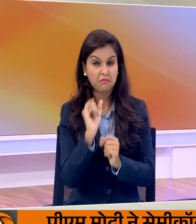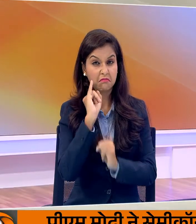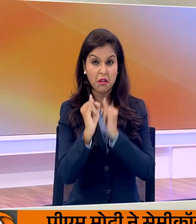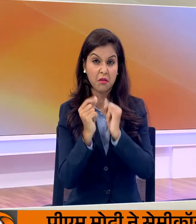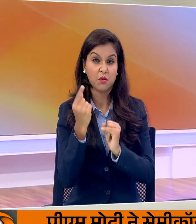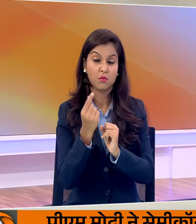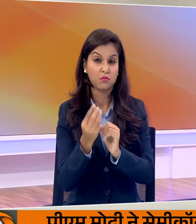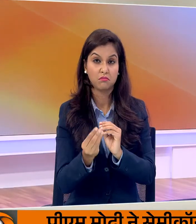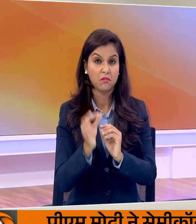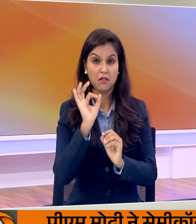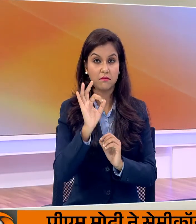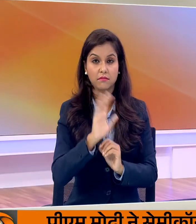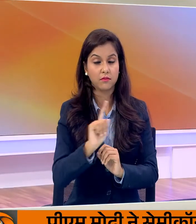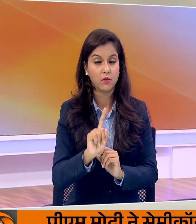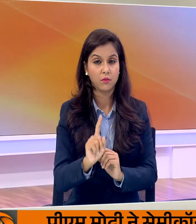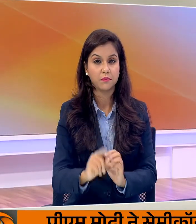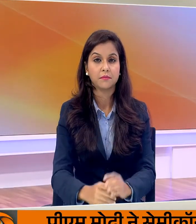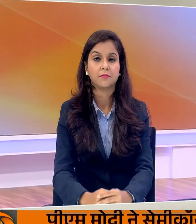है।